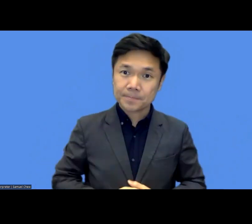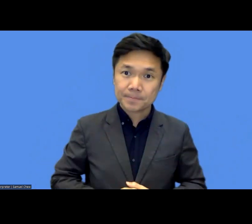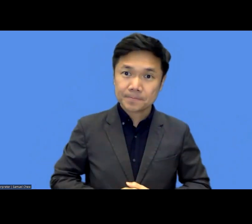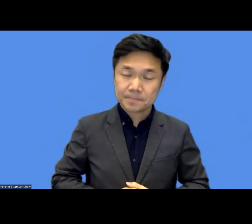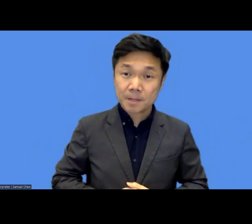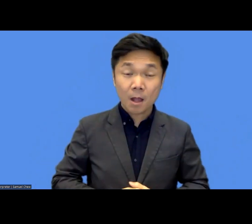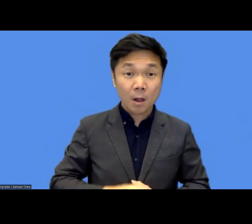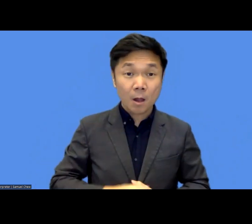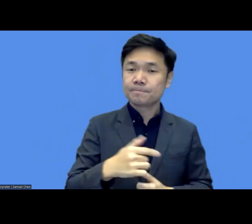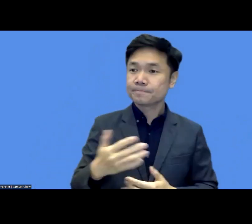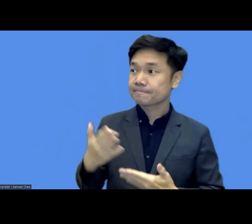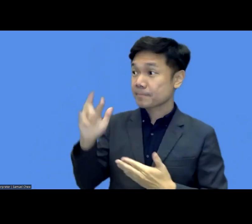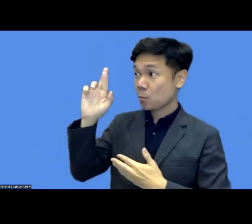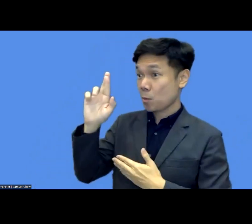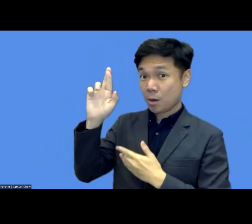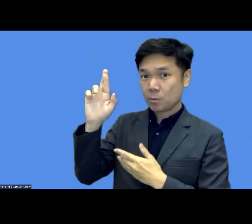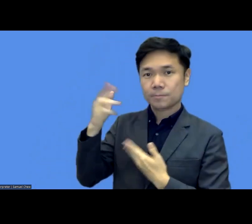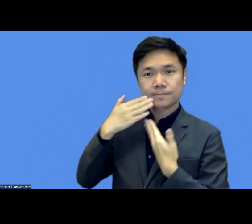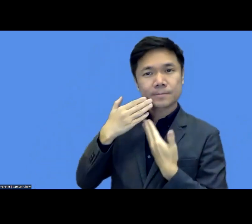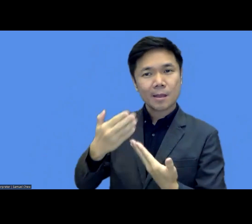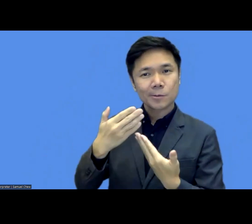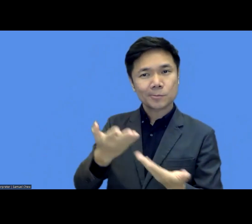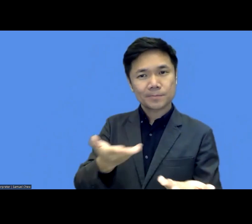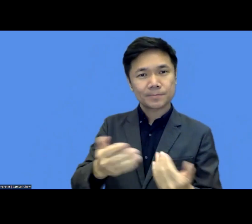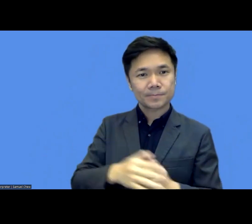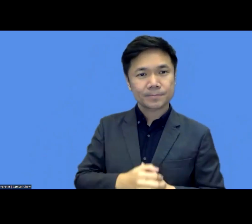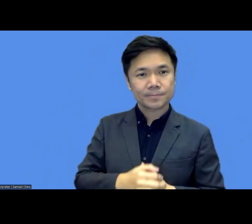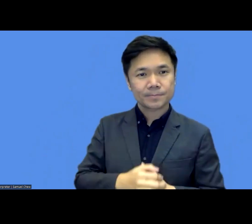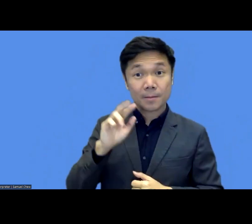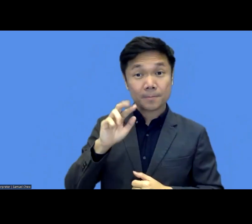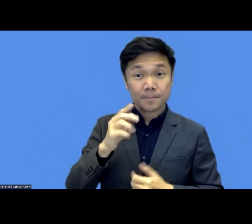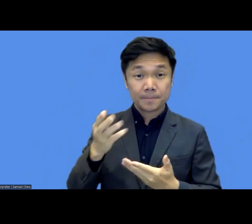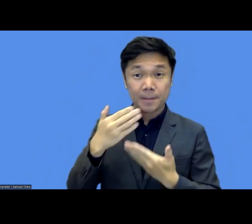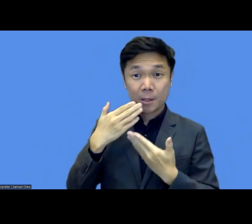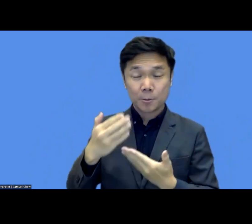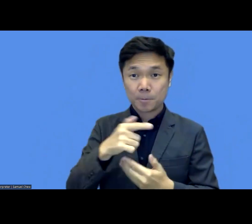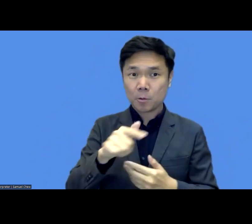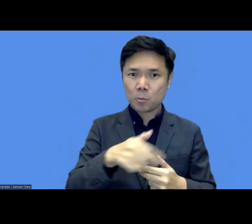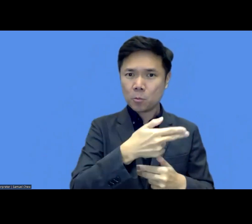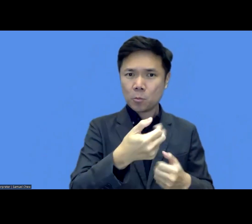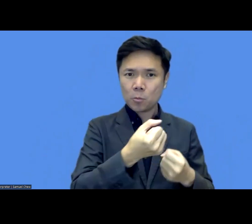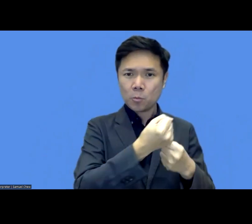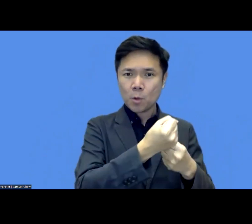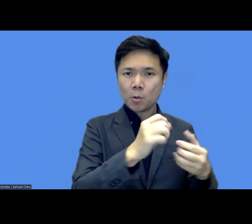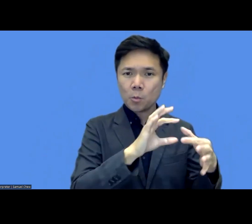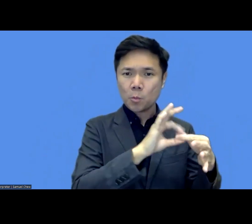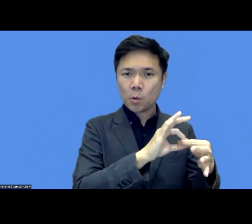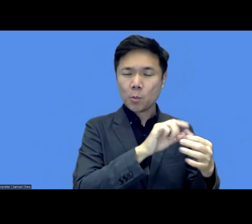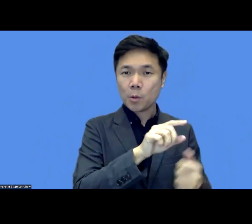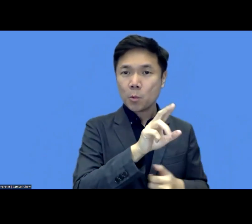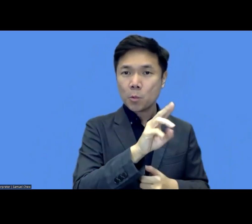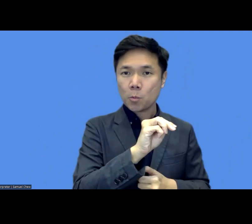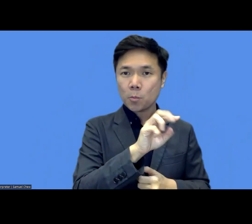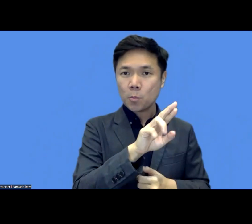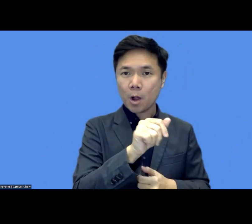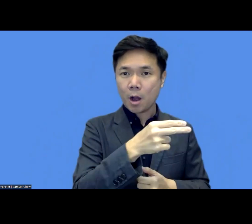gracias. Y para resaltar la necesidad de trabajar con Umbra, nosotros